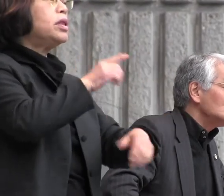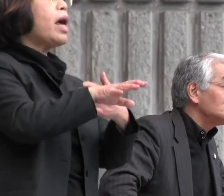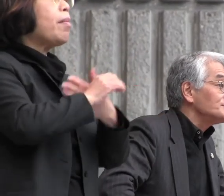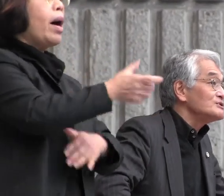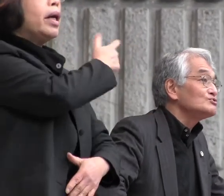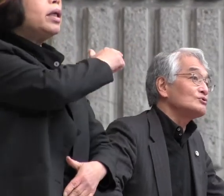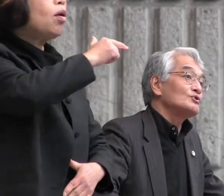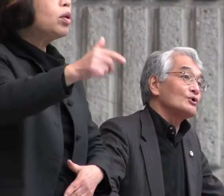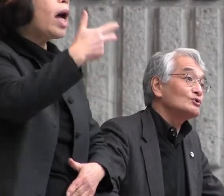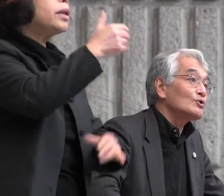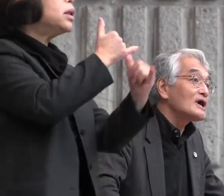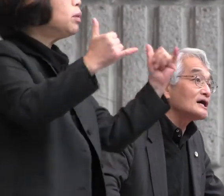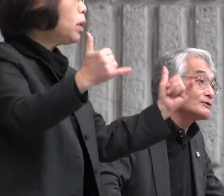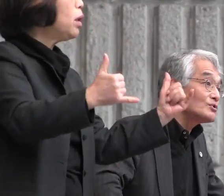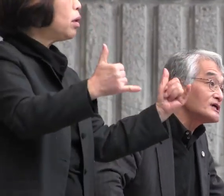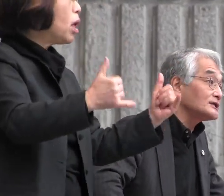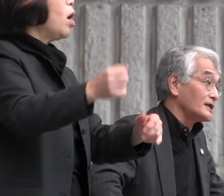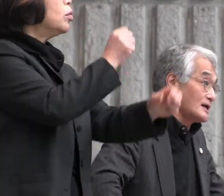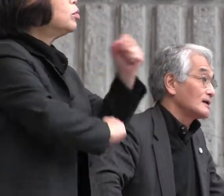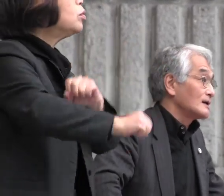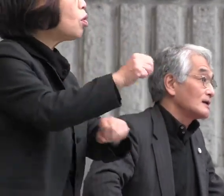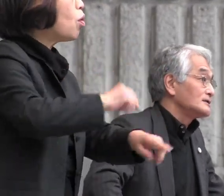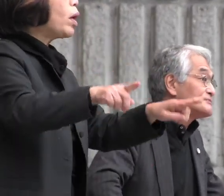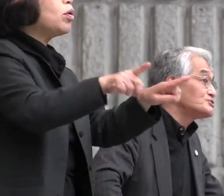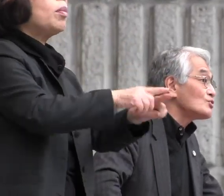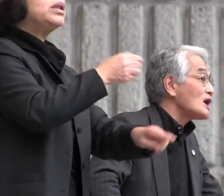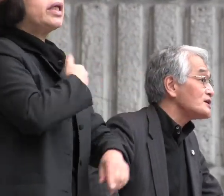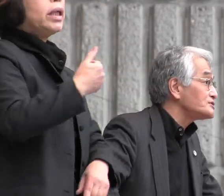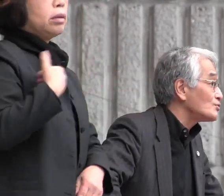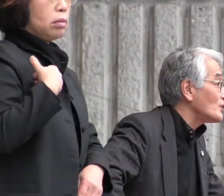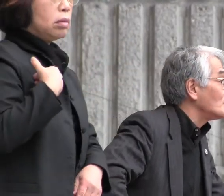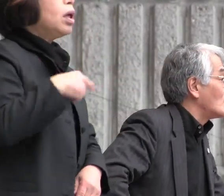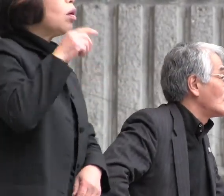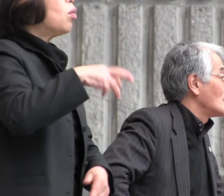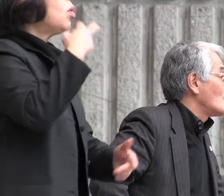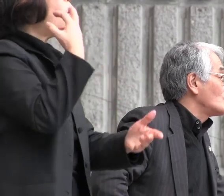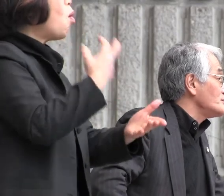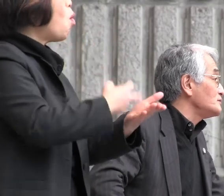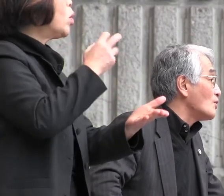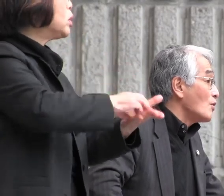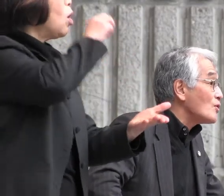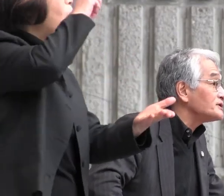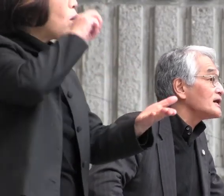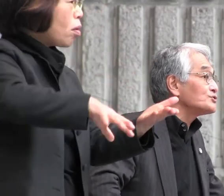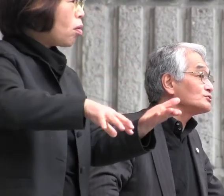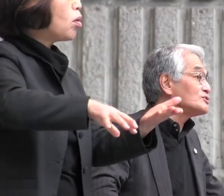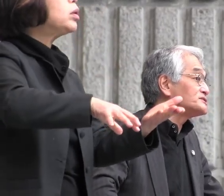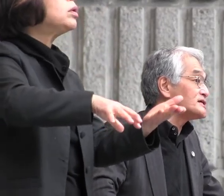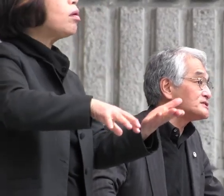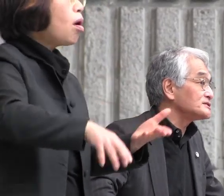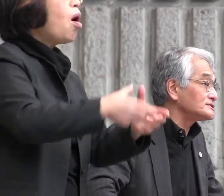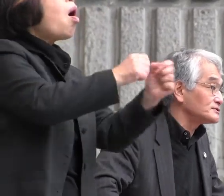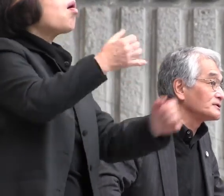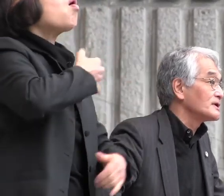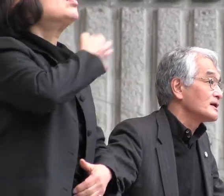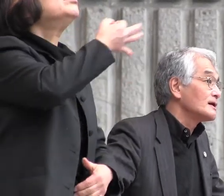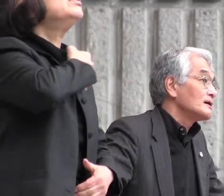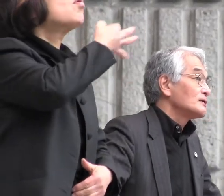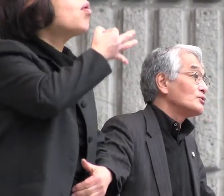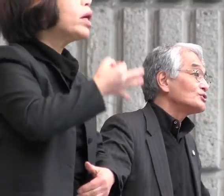いろんな市民運動の共同が可能であって、秘密保護廃止の声を国民の大きな共同に前進